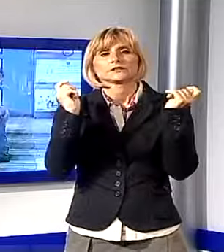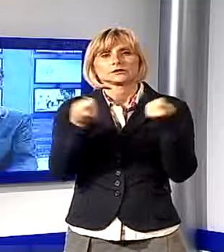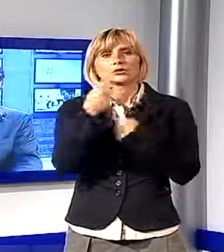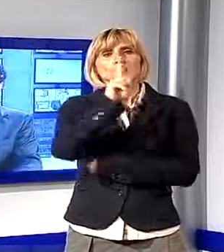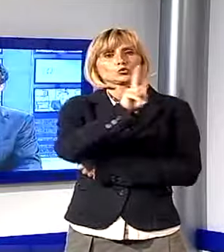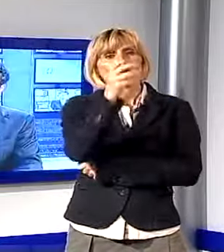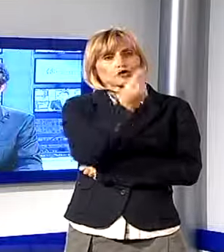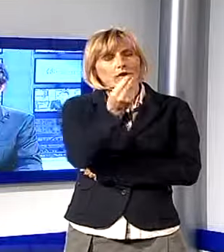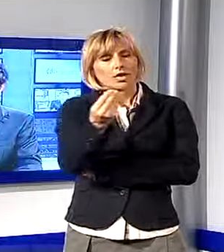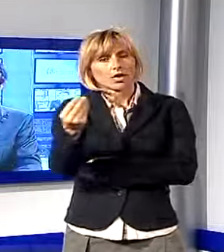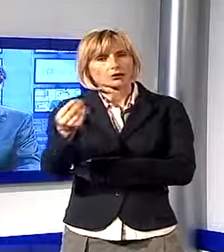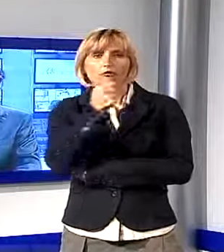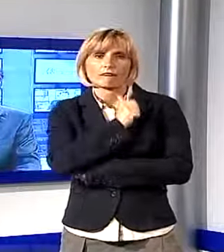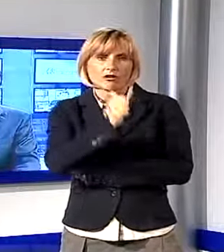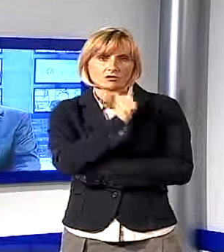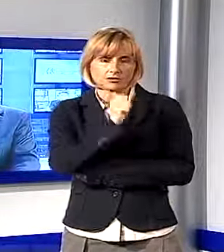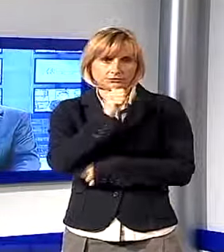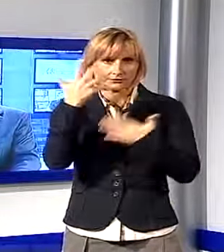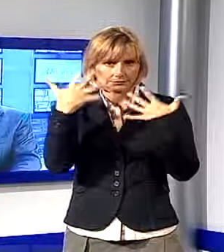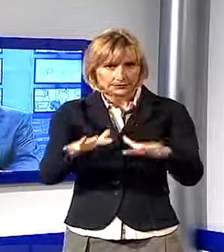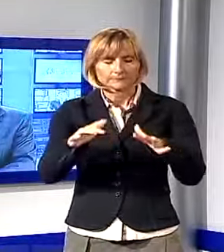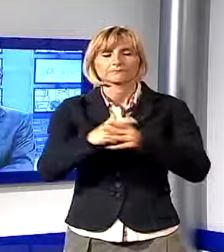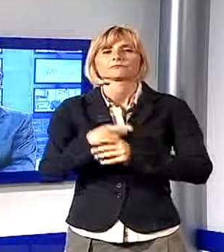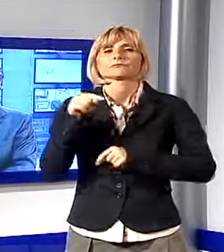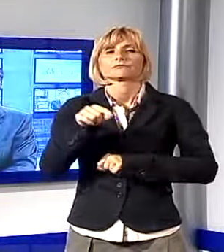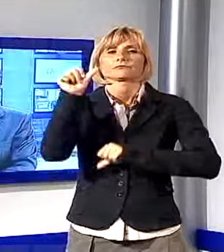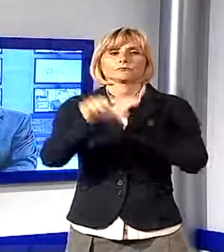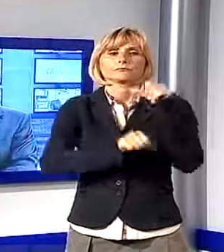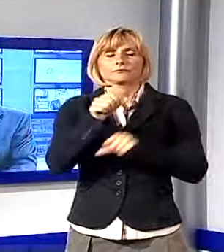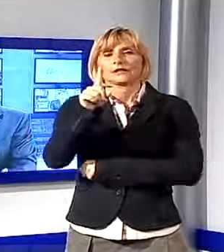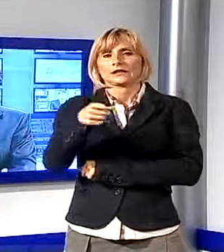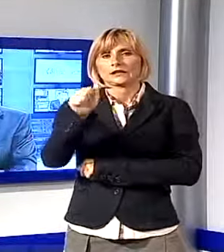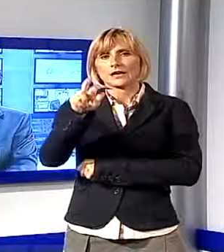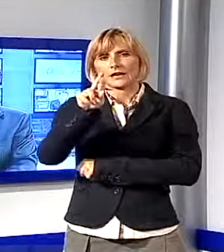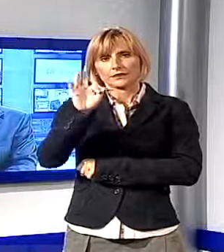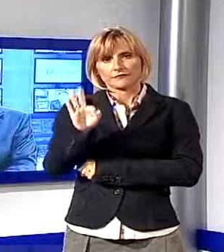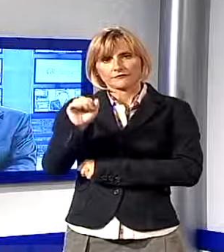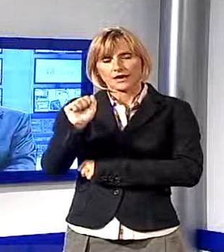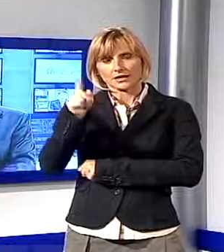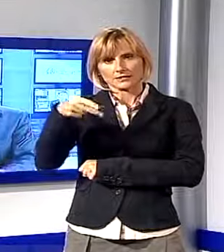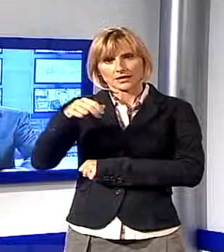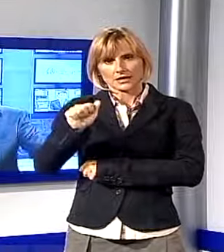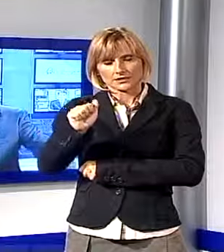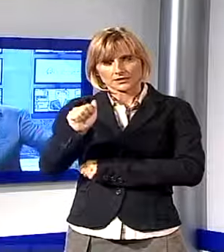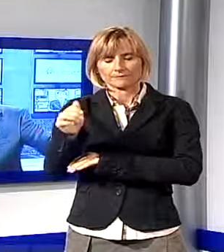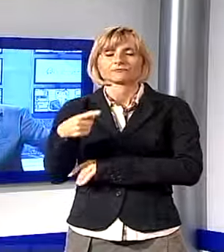pezzi contraffatti. E adesso ci spostiamo in Garfagnana. Lasciamo la cronaca per parlare della settimana